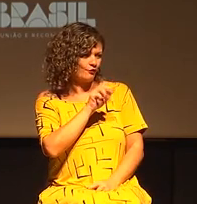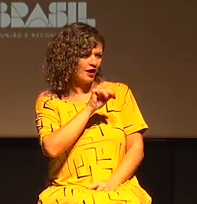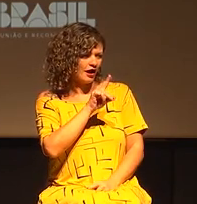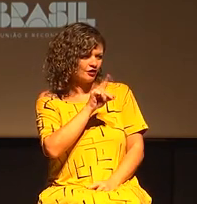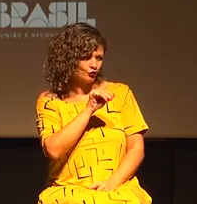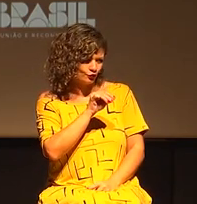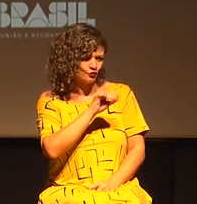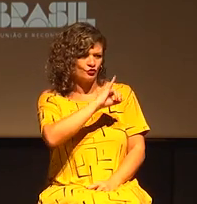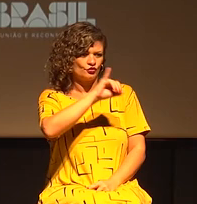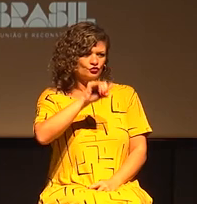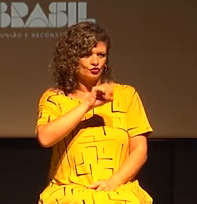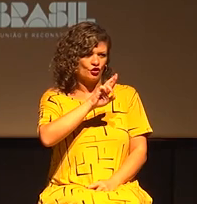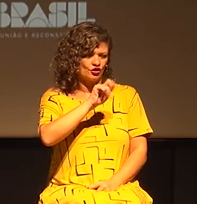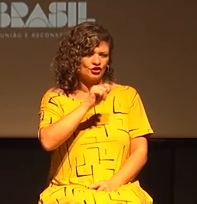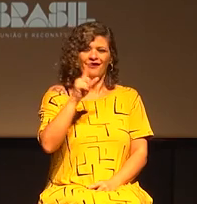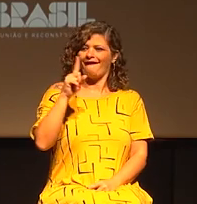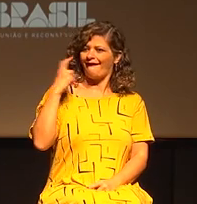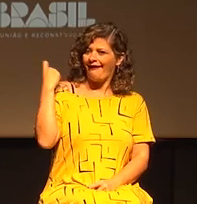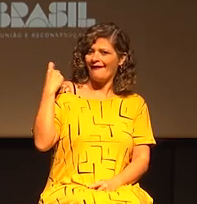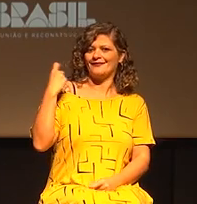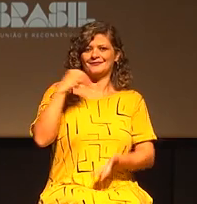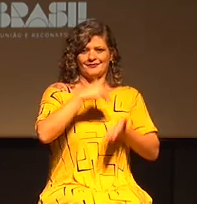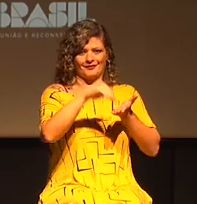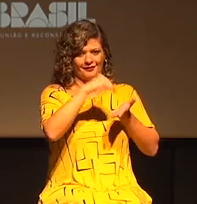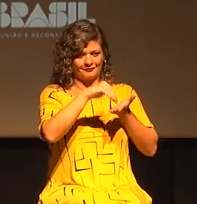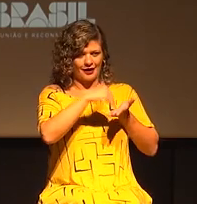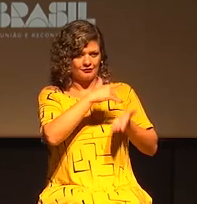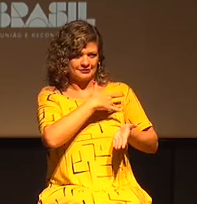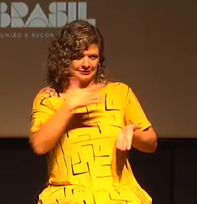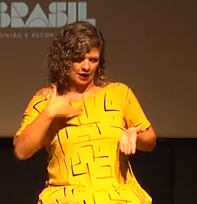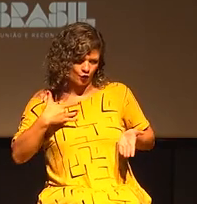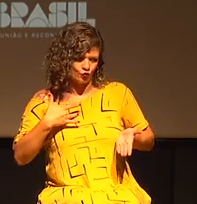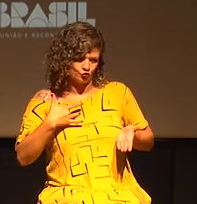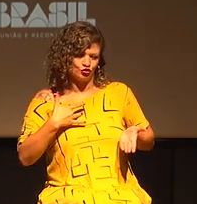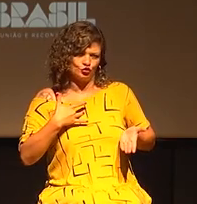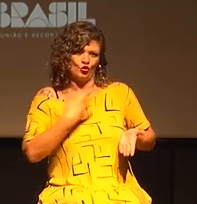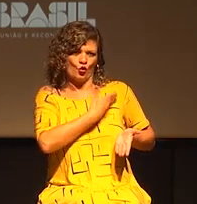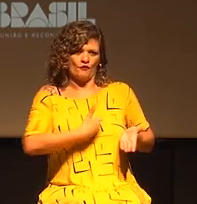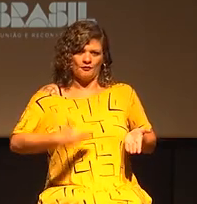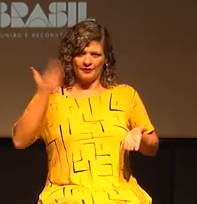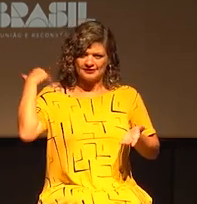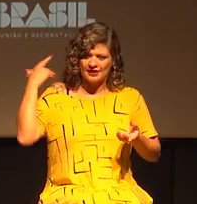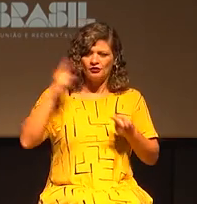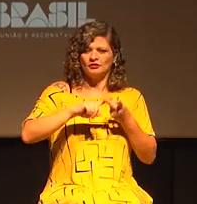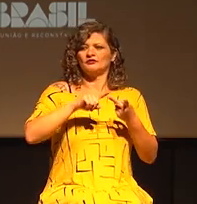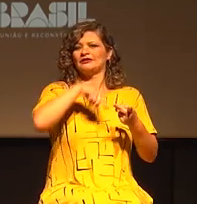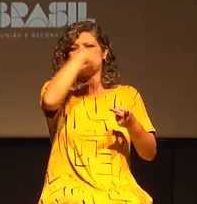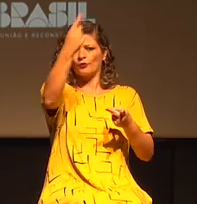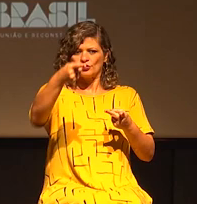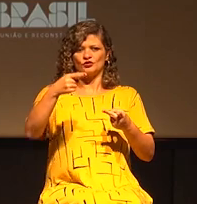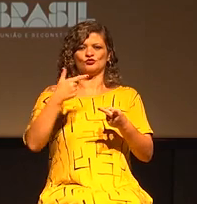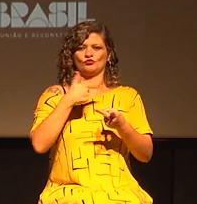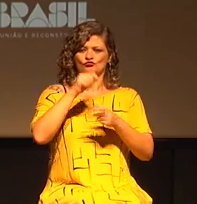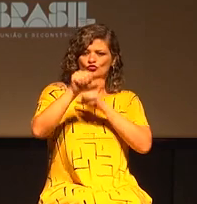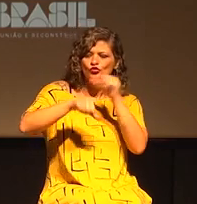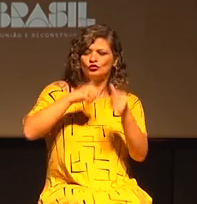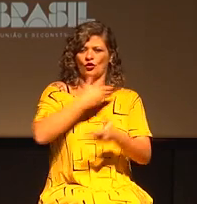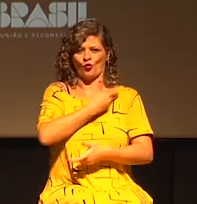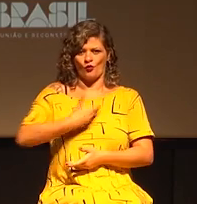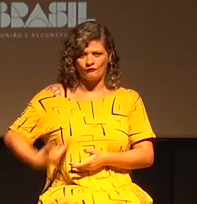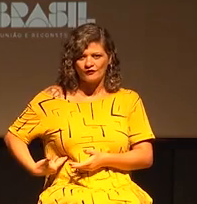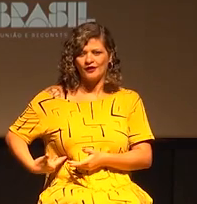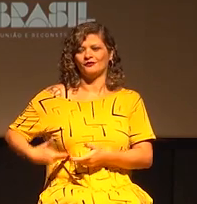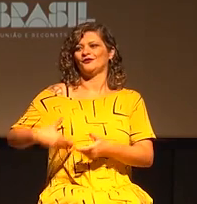eh secretário de saúde num governo depois secretário do verde meio ambiente no governo seguinte e eram governos